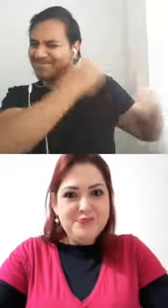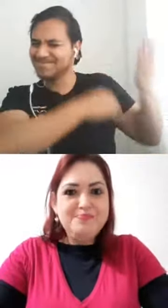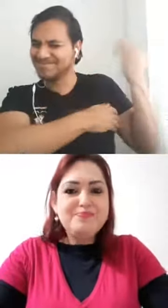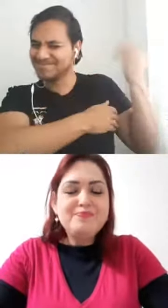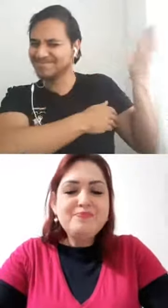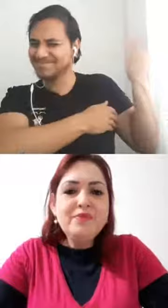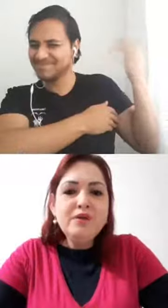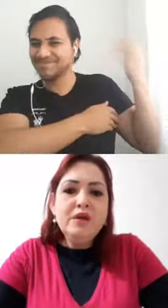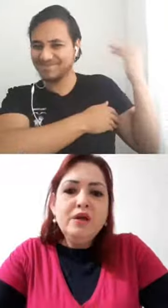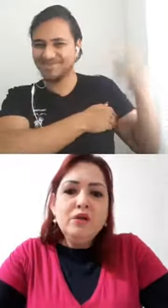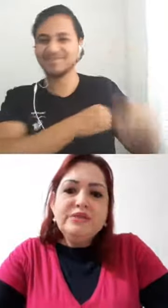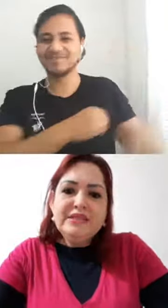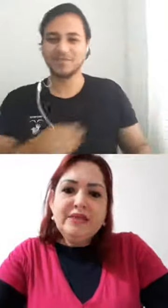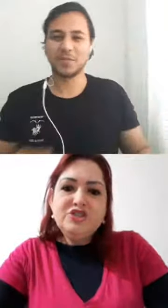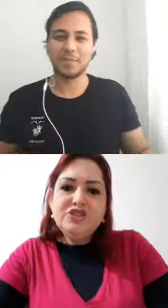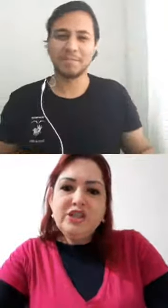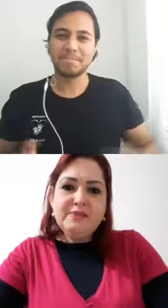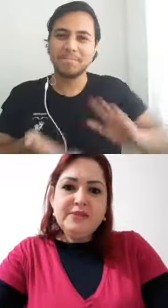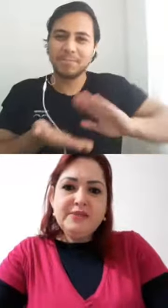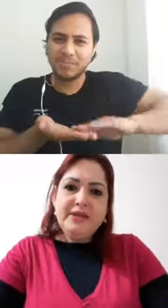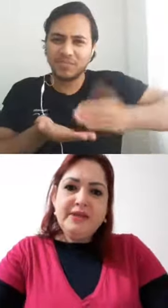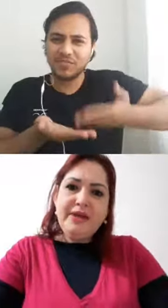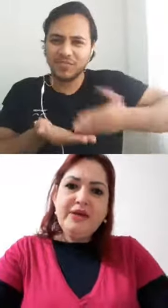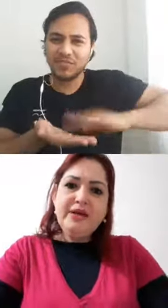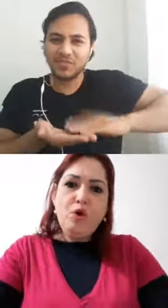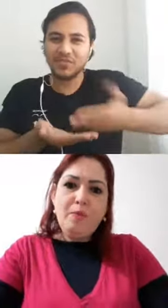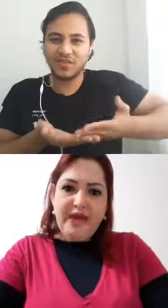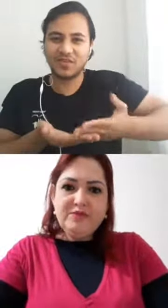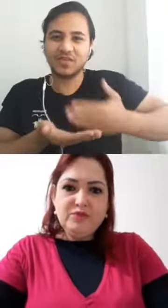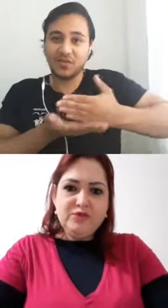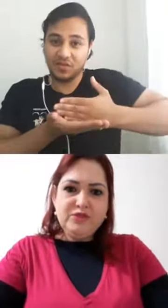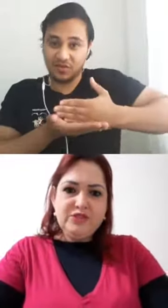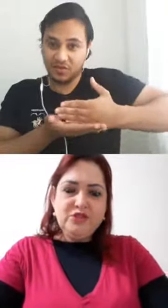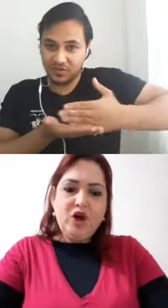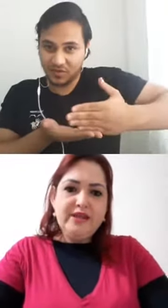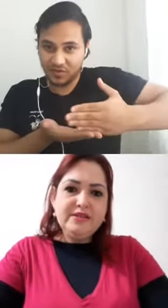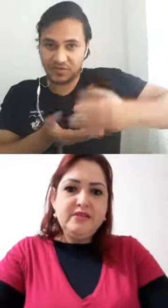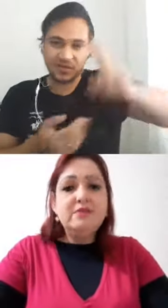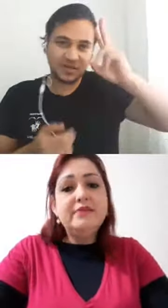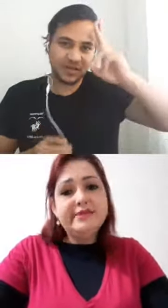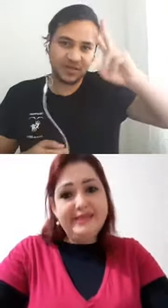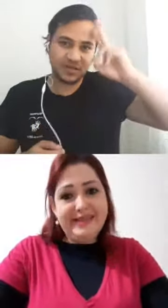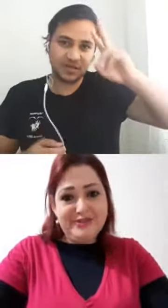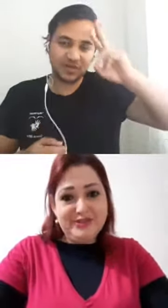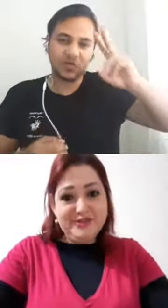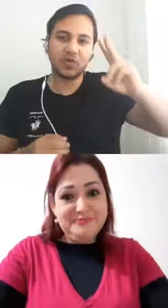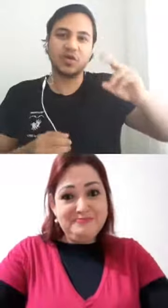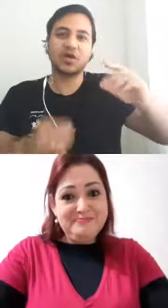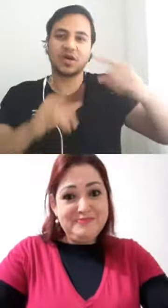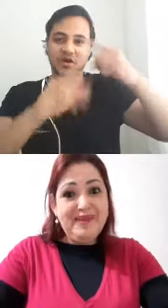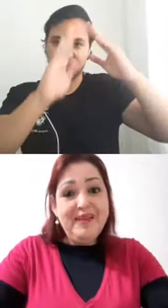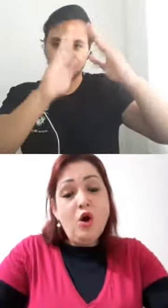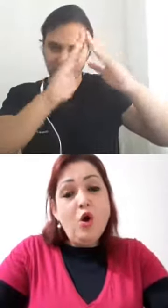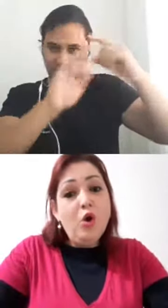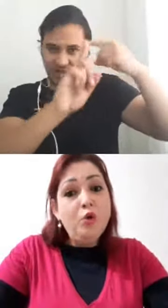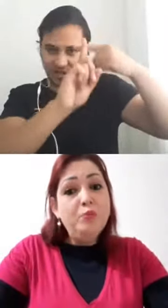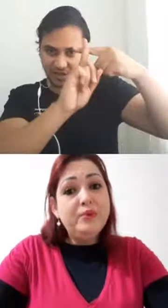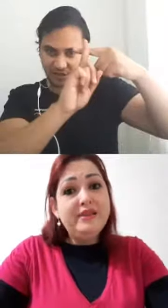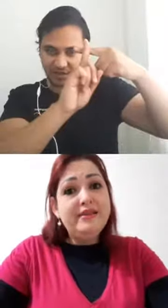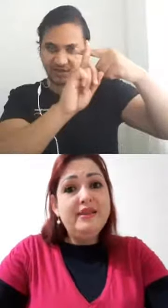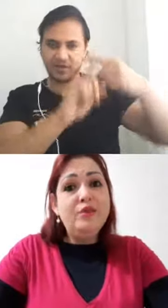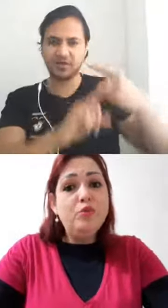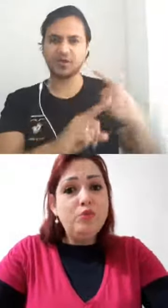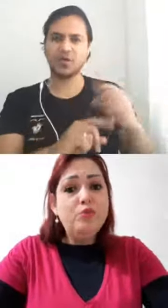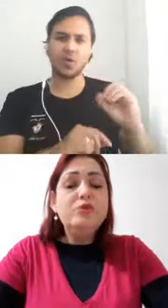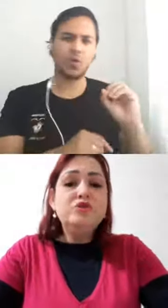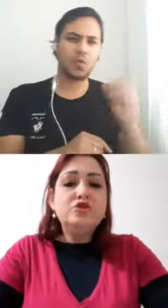nós, os intérpretes de Libras, a maioria começam as suas histórias nas igrejas. Ou porque